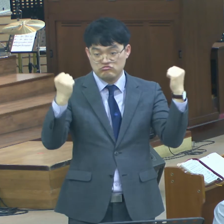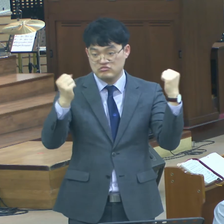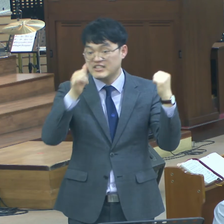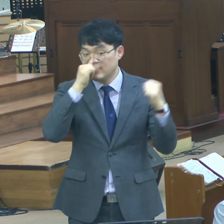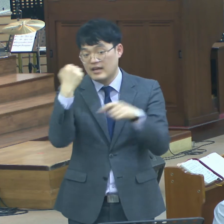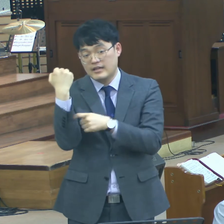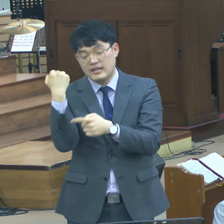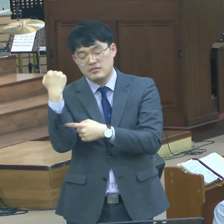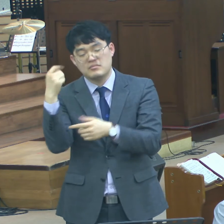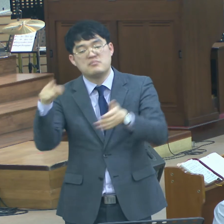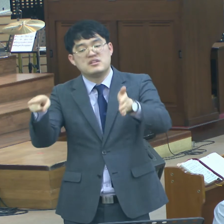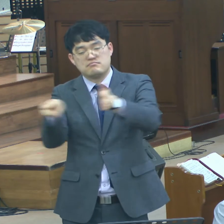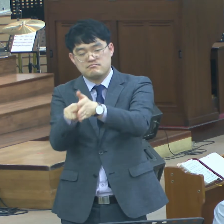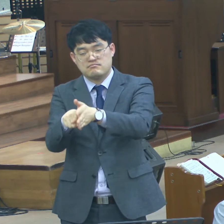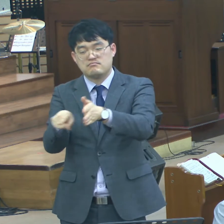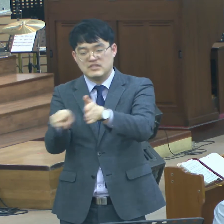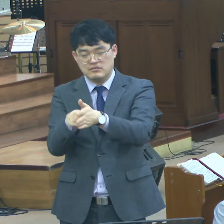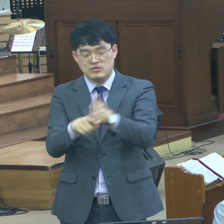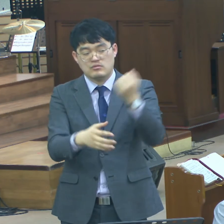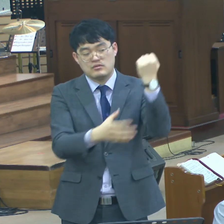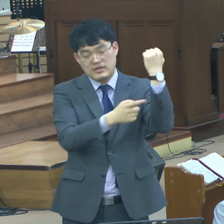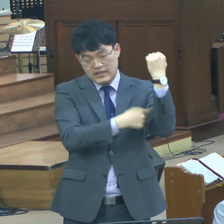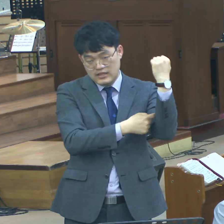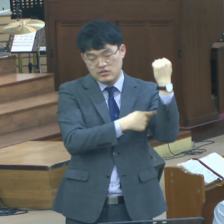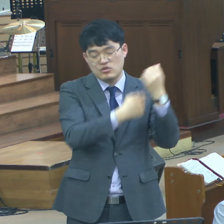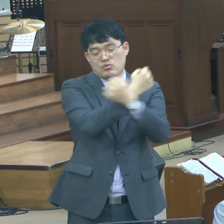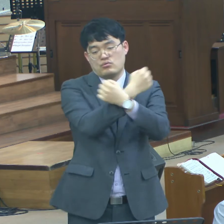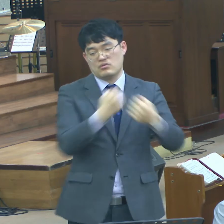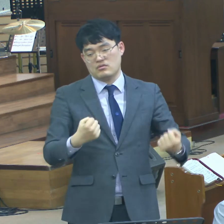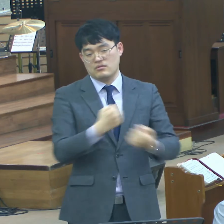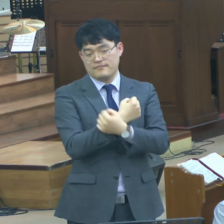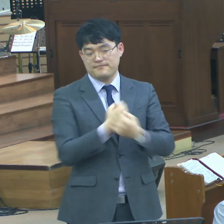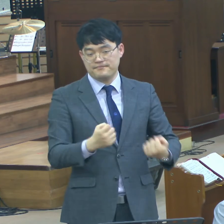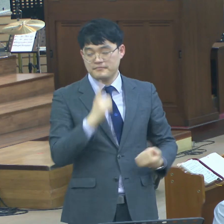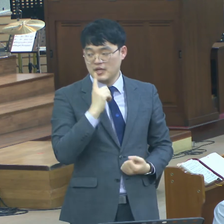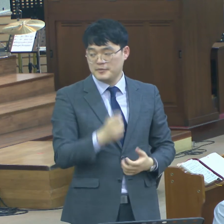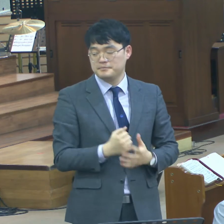믿음이에요. 또 하나는 용서예요.